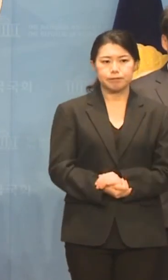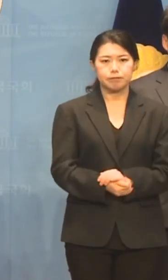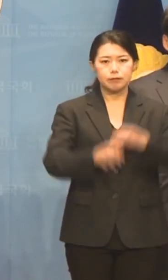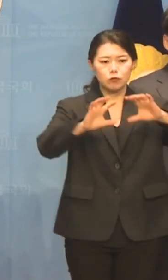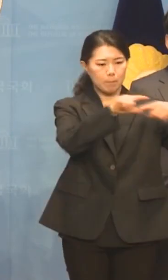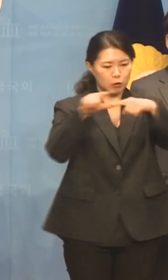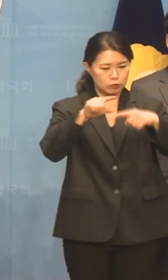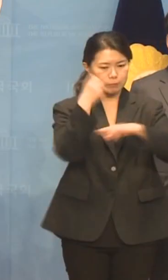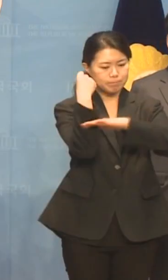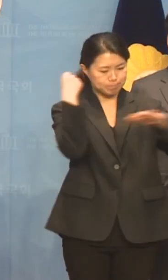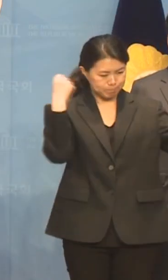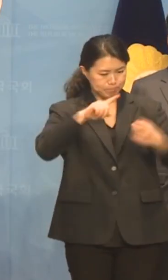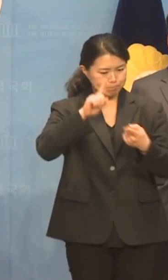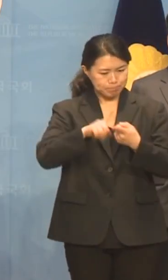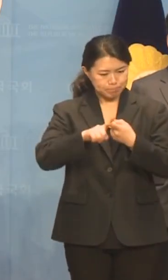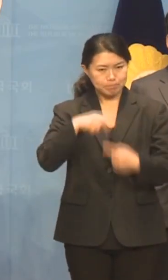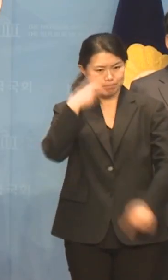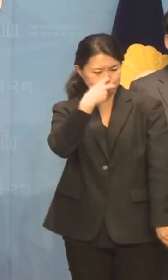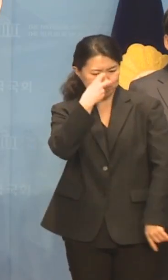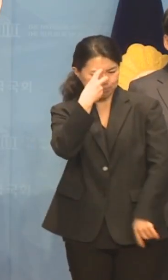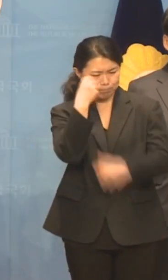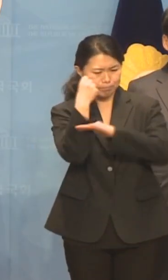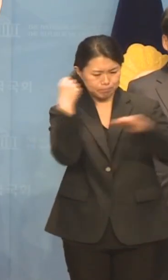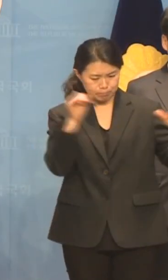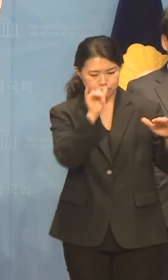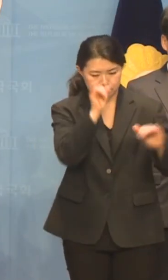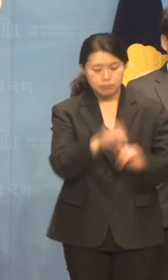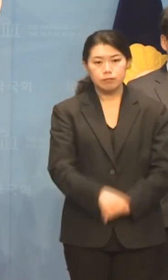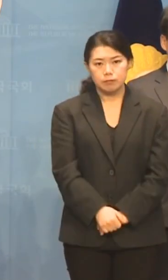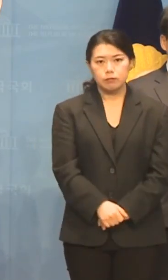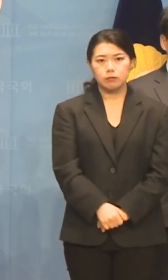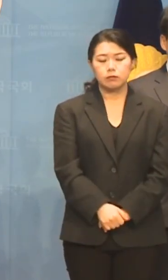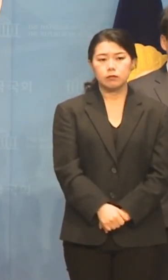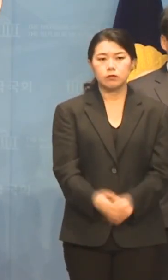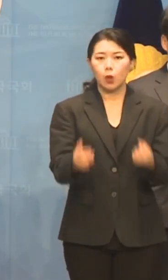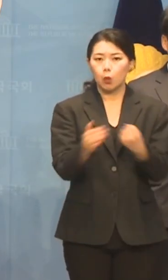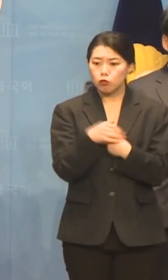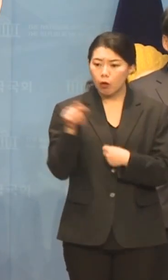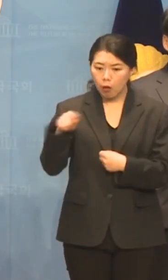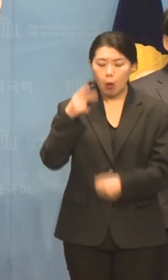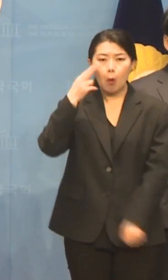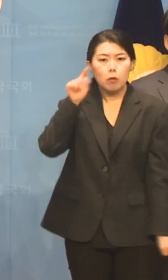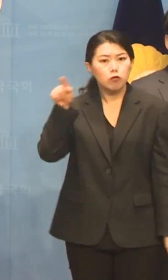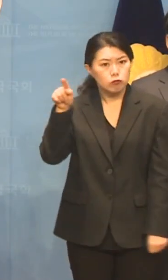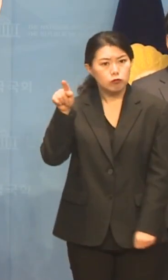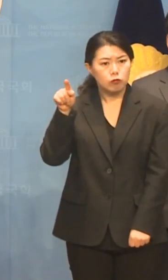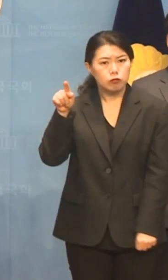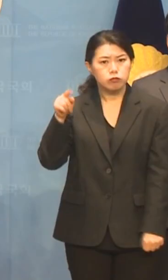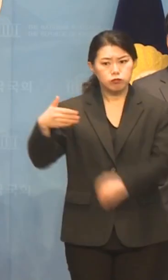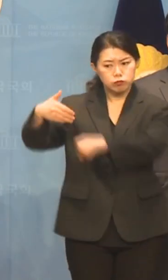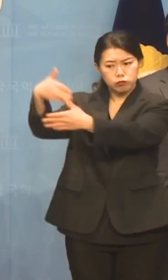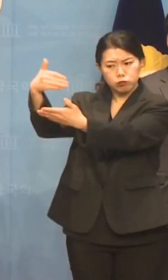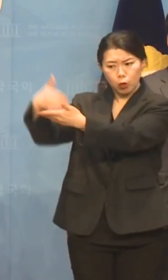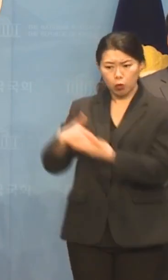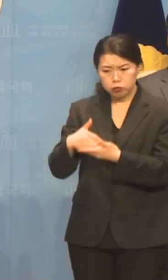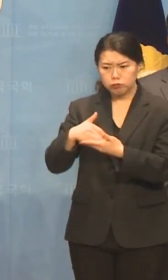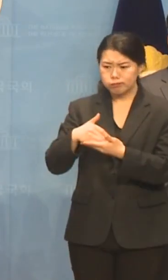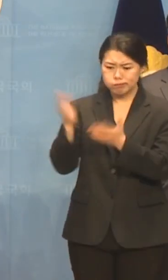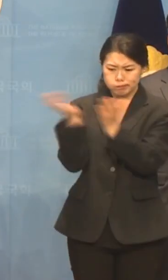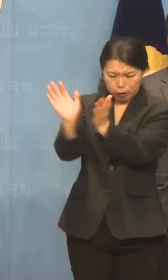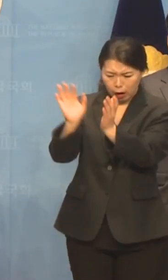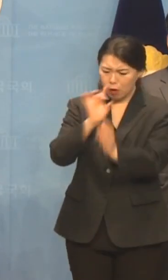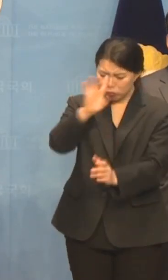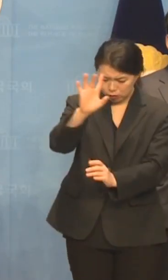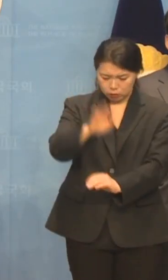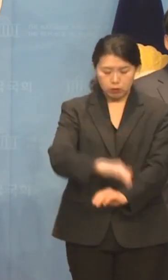국제 표준 규정된 검역 절차를 운영하고 있다. 따라서 이에 대한 미국의 부당한 요구는 더 이상